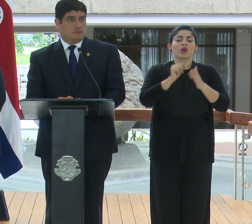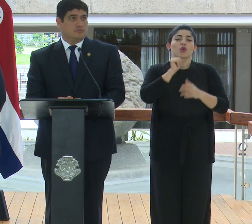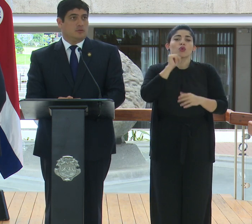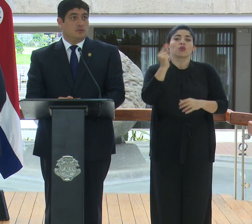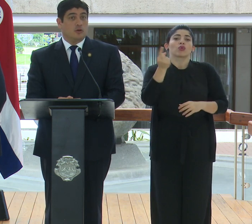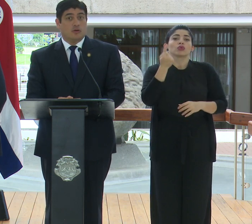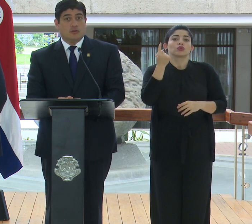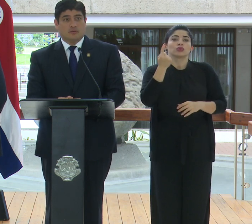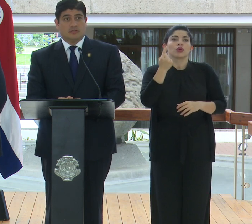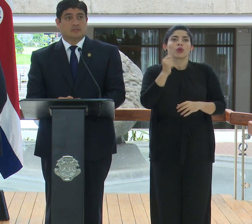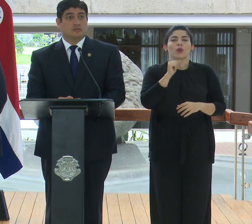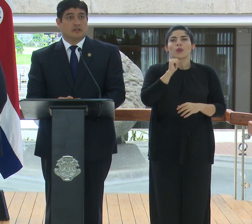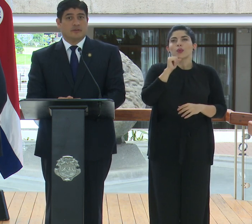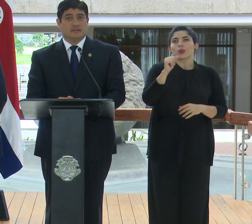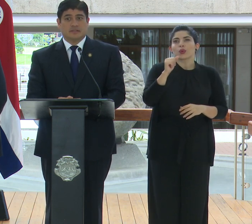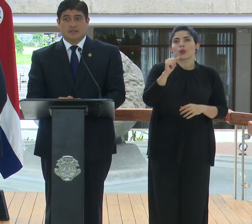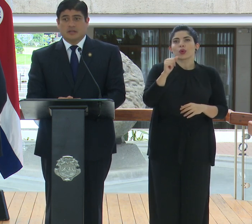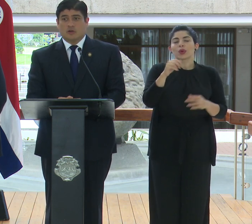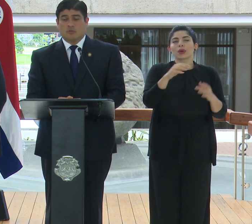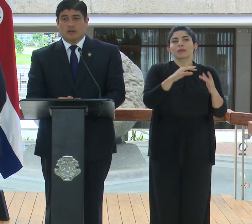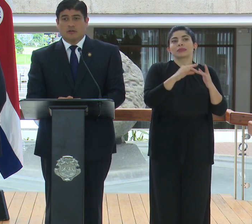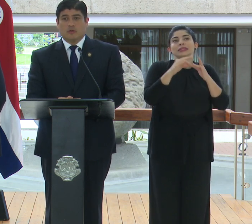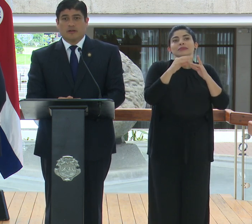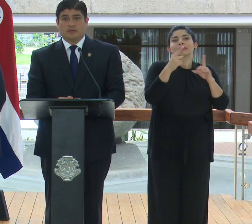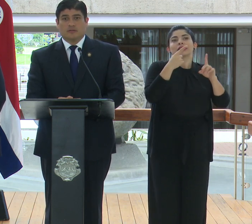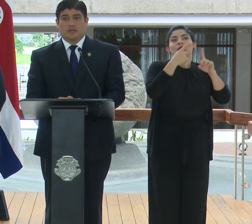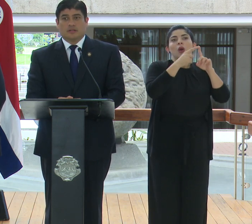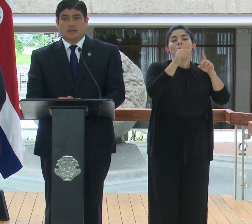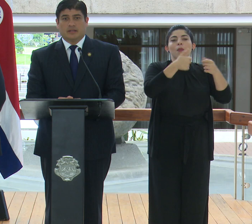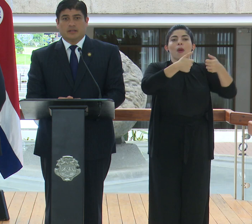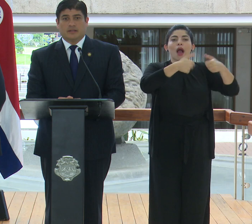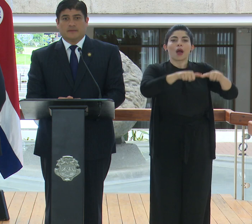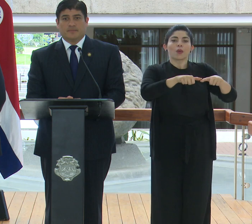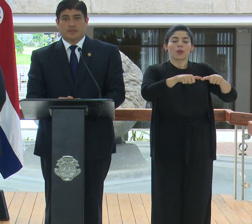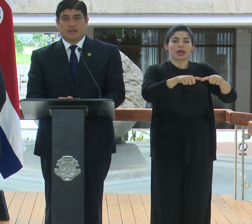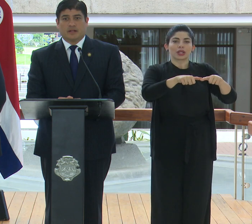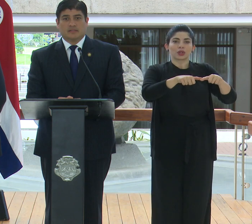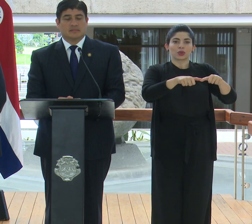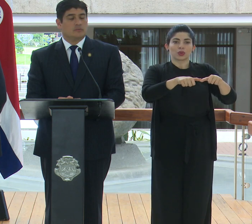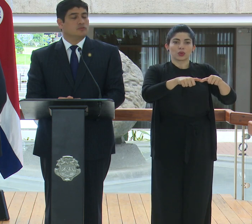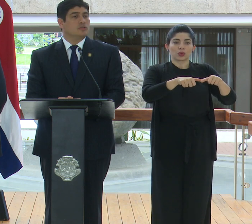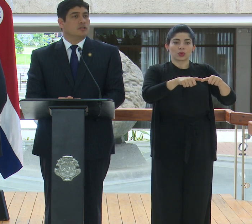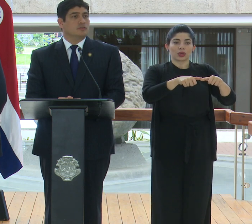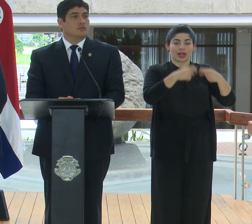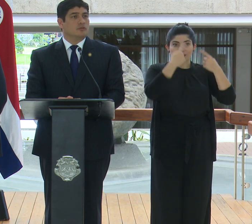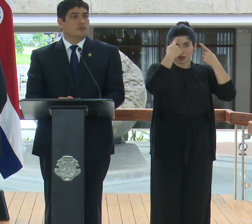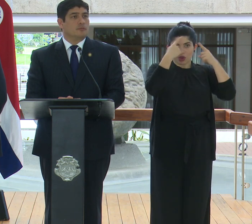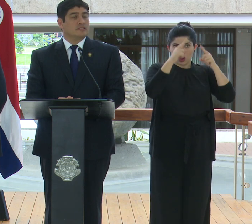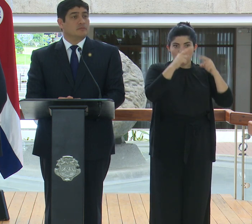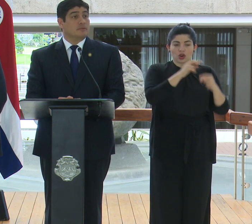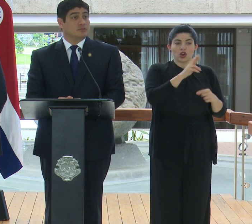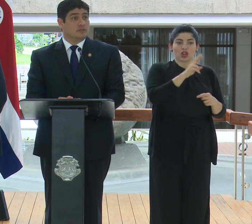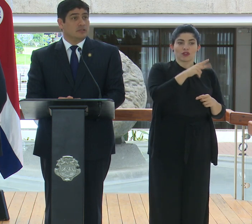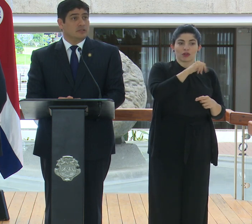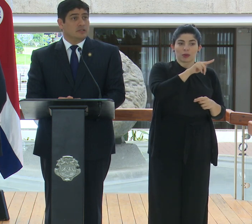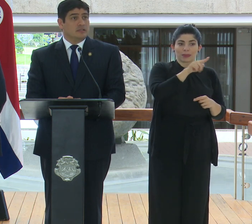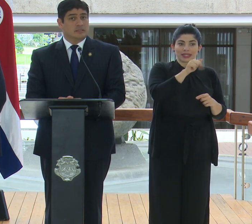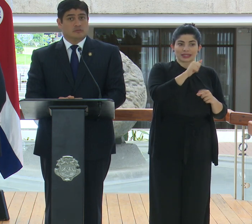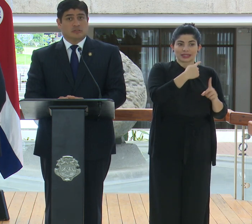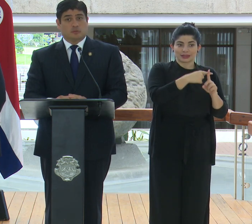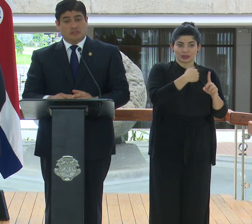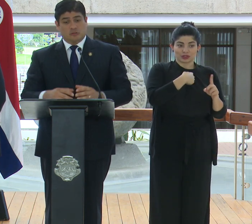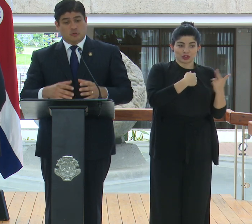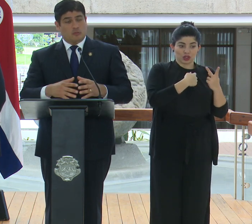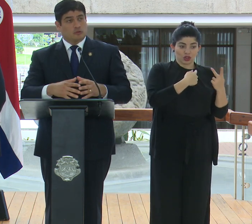solo o no exclusivamente como el acuerdo que alcanzamos don Rodolfo Pizzi y mi persona.